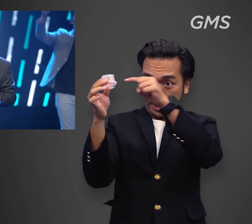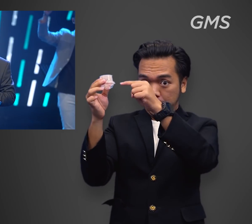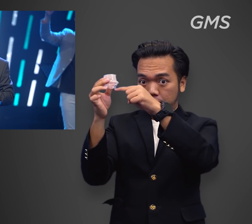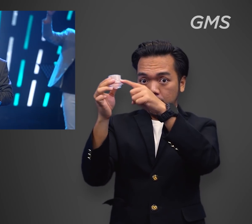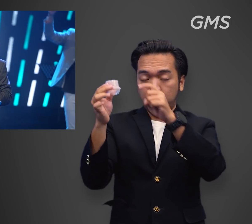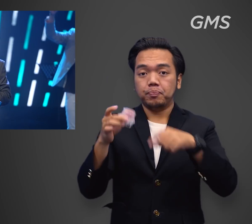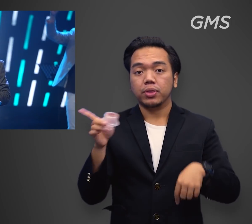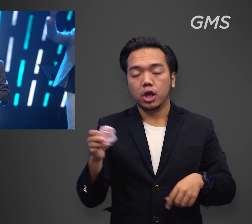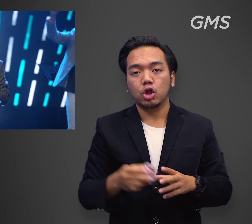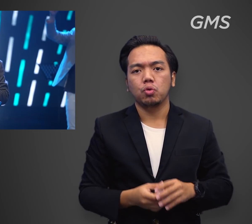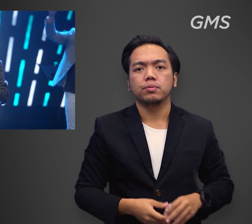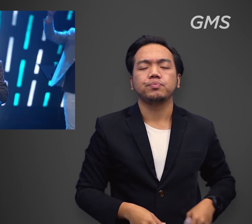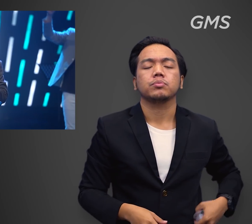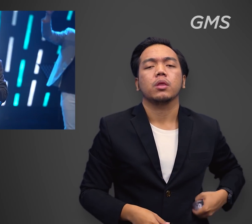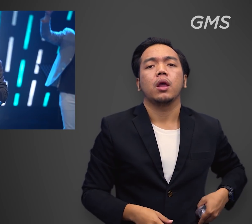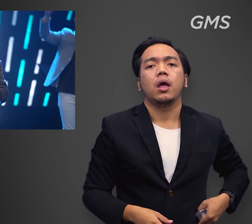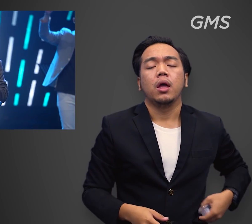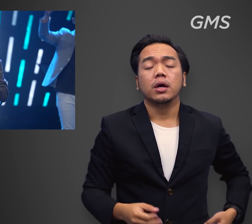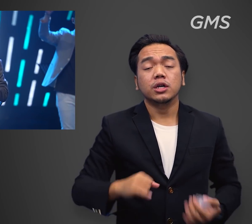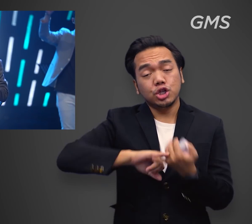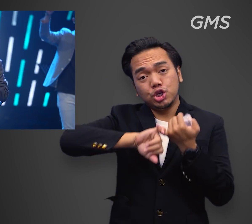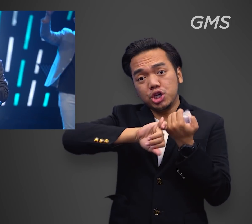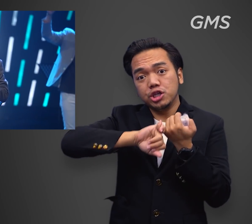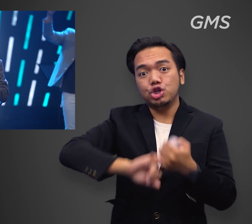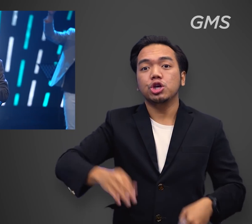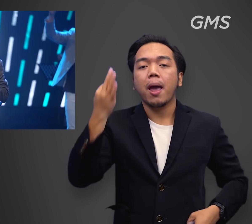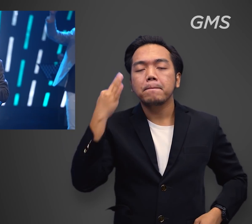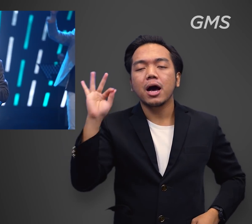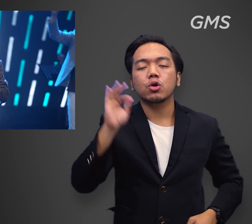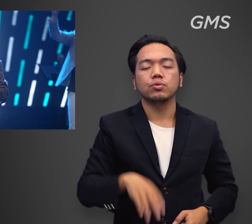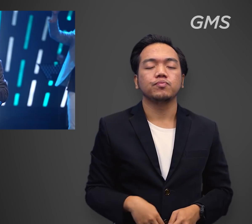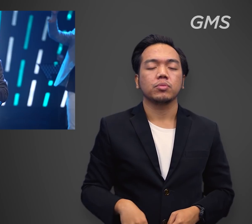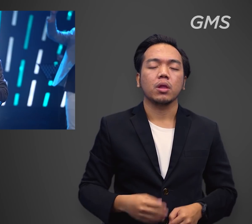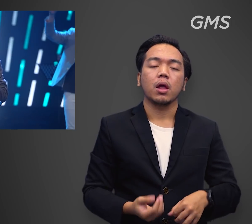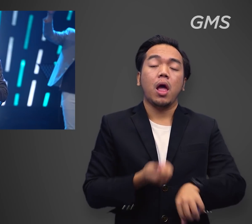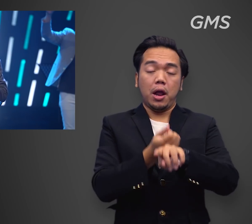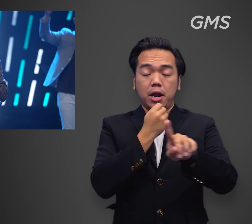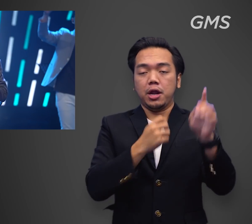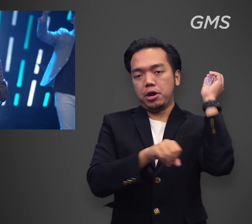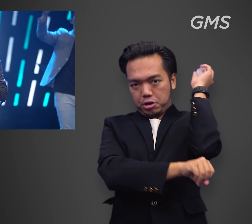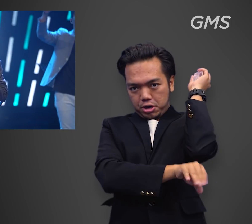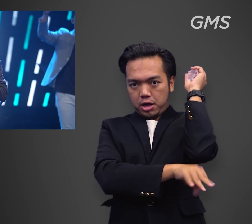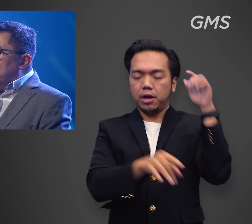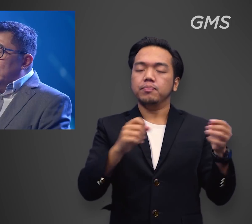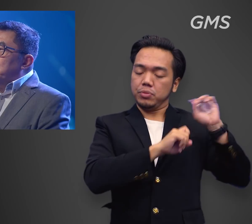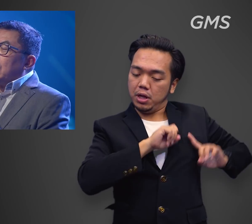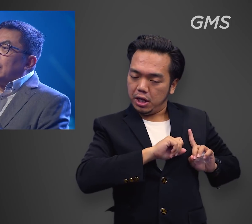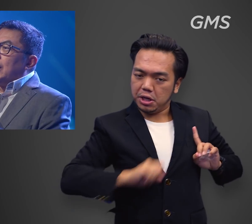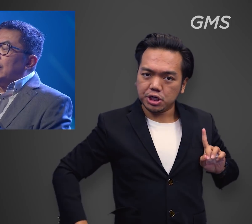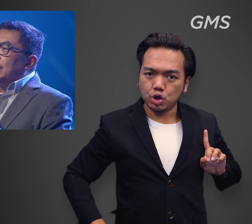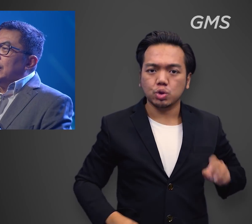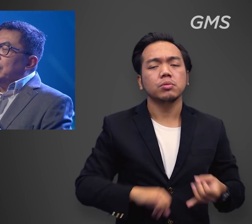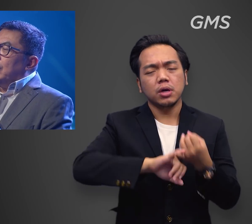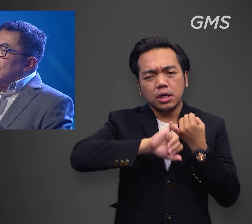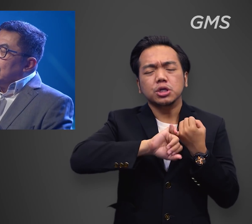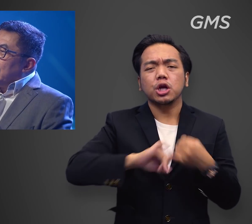Cawan ini adalah lambang dari perjanjian baru yang dimeteraikan oleh darah Kristus. Perjanjian baru itu